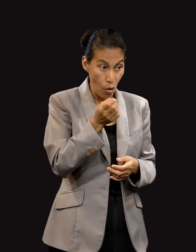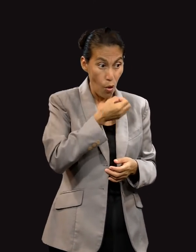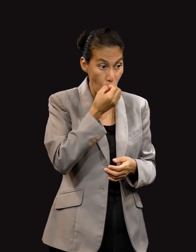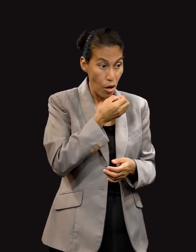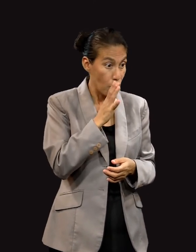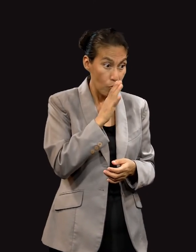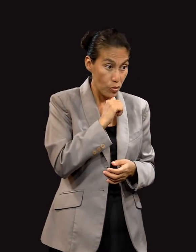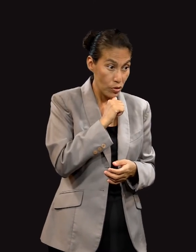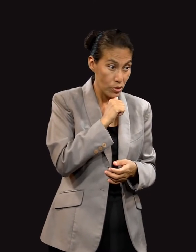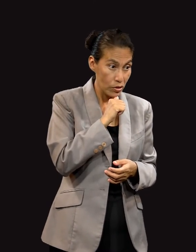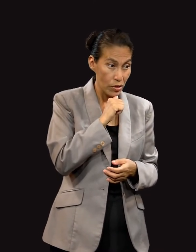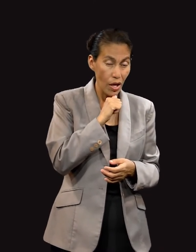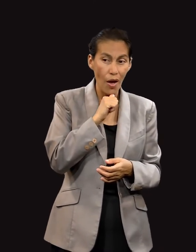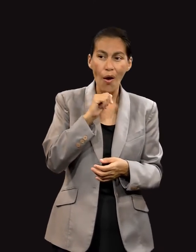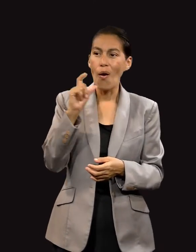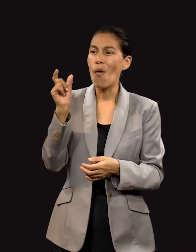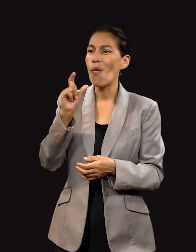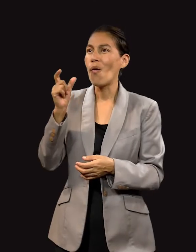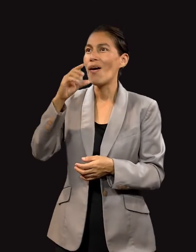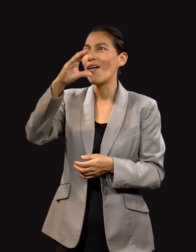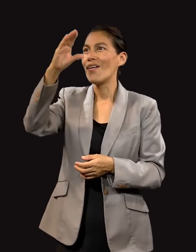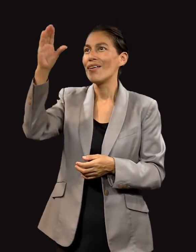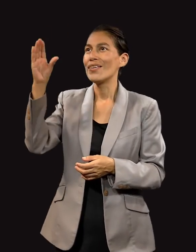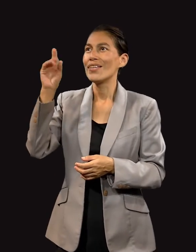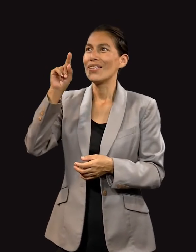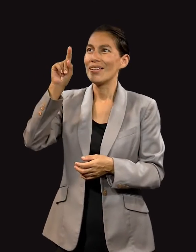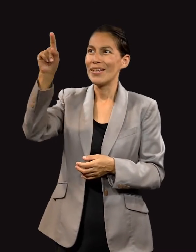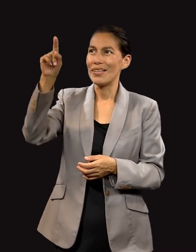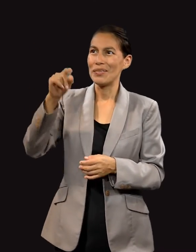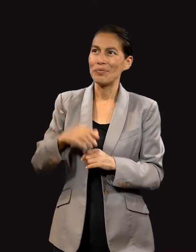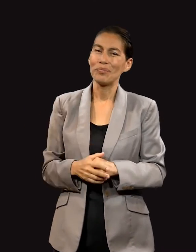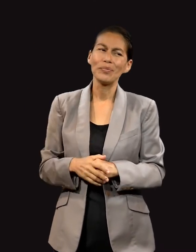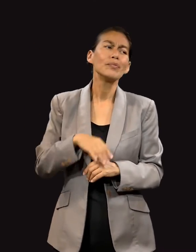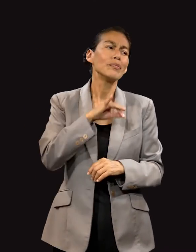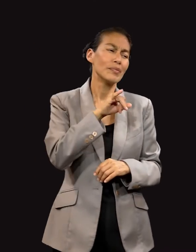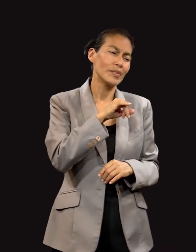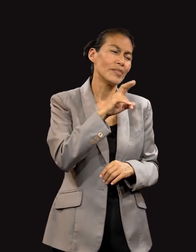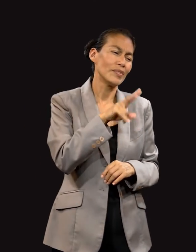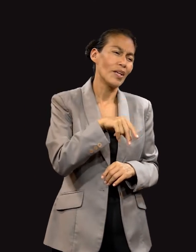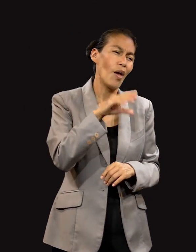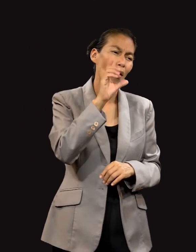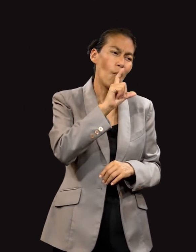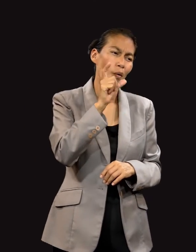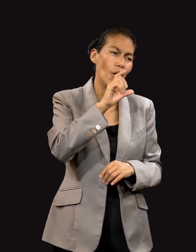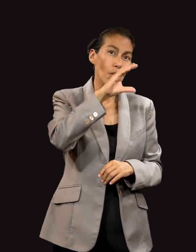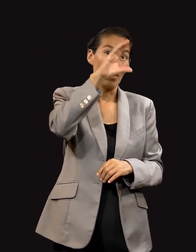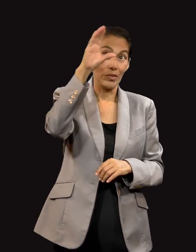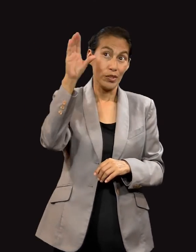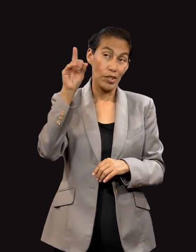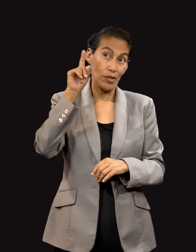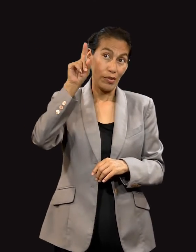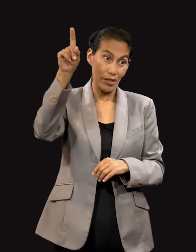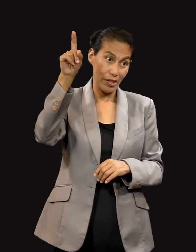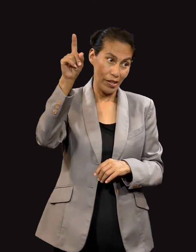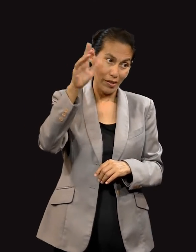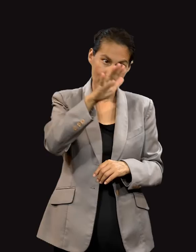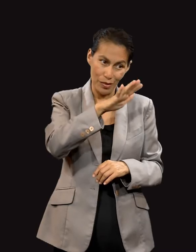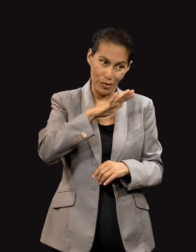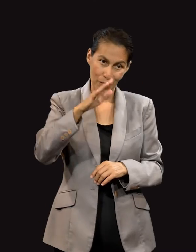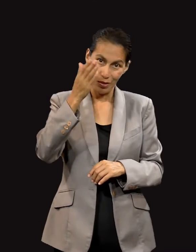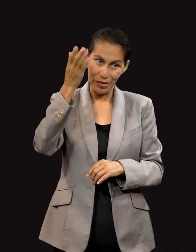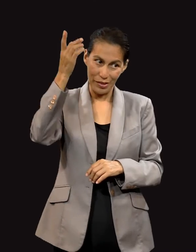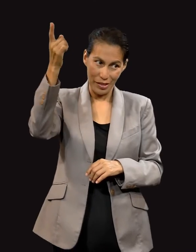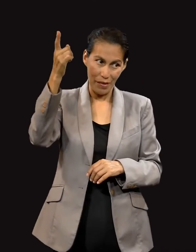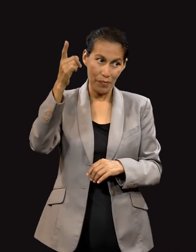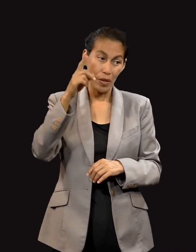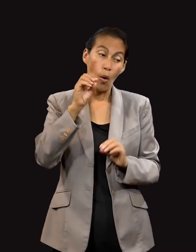en el cielo. Cuando estemos en el cielo o cuando descansemos. Cuando descansemos. Ya nadie,